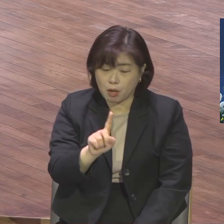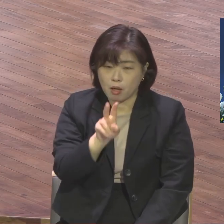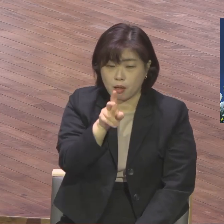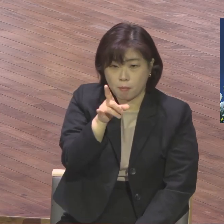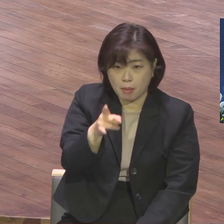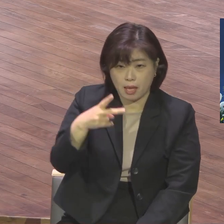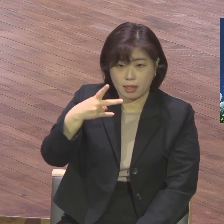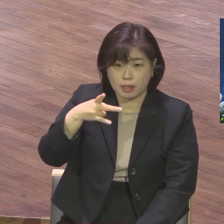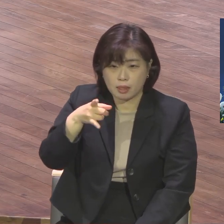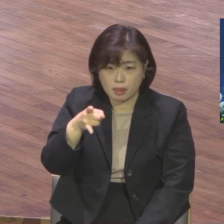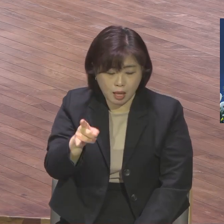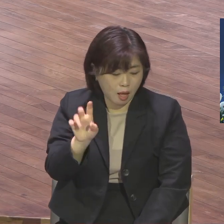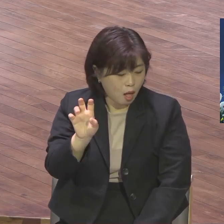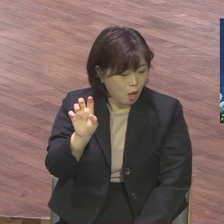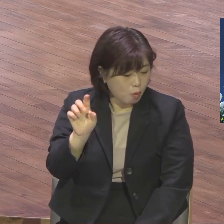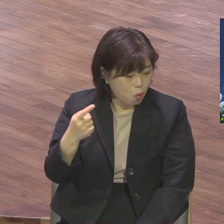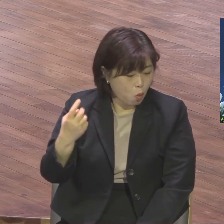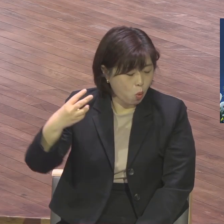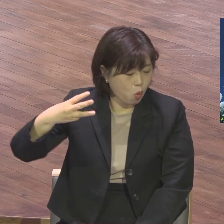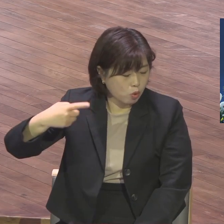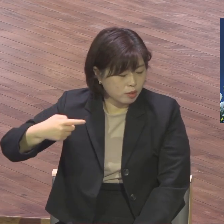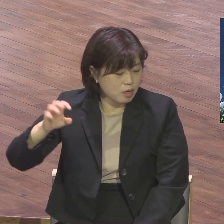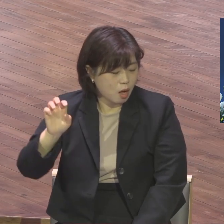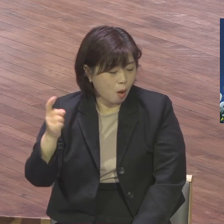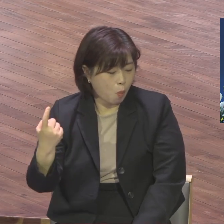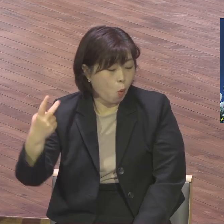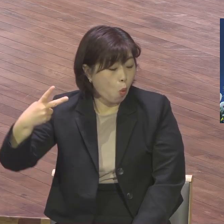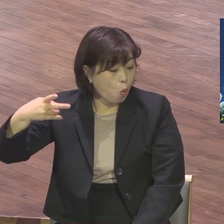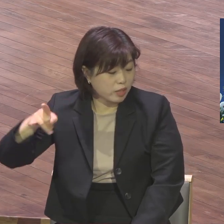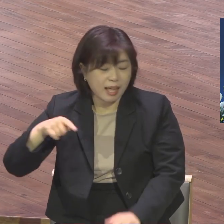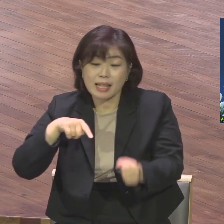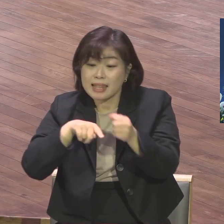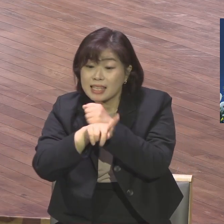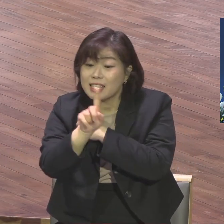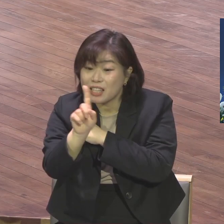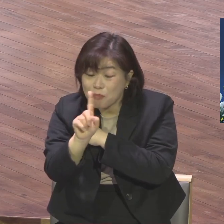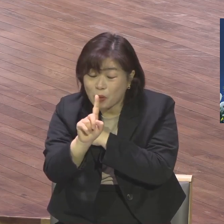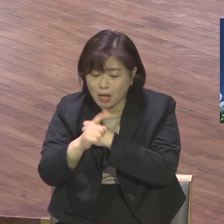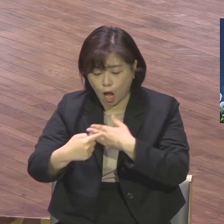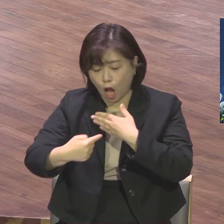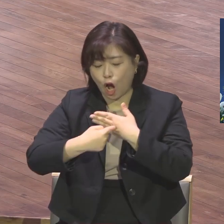메테모르포데 단순히 외형적 모습뿐만 아니라